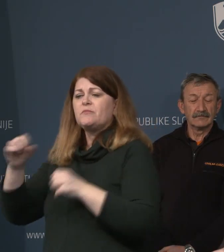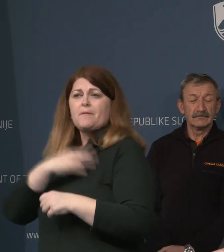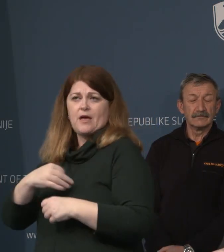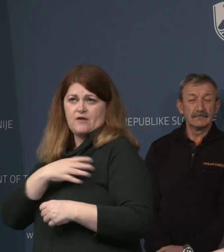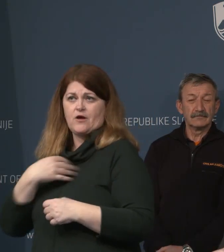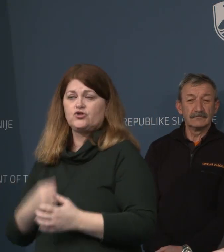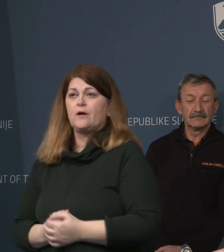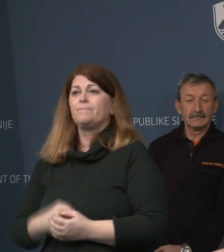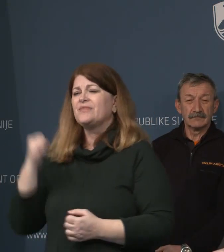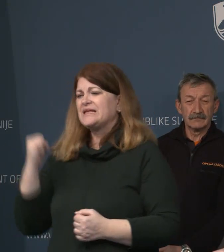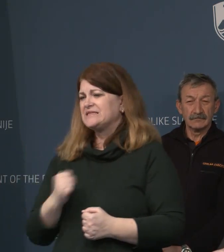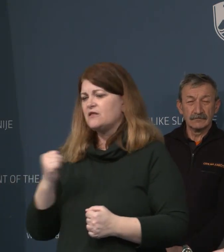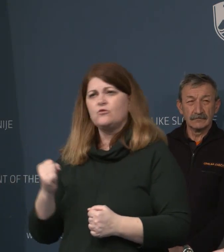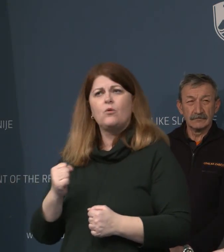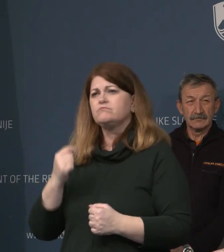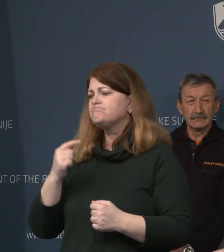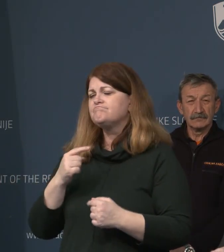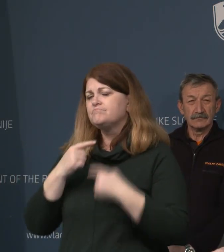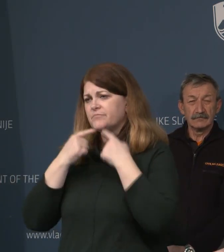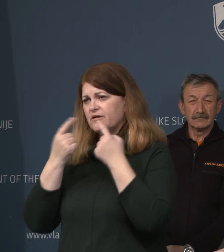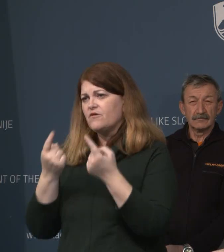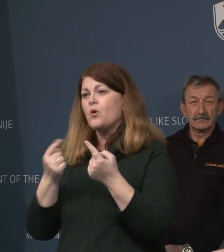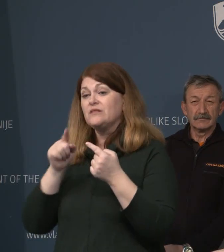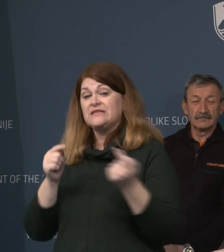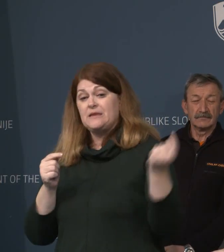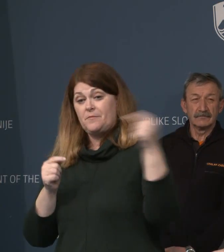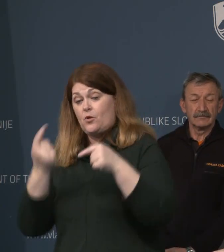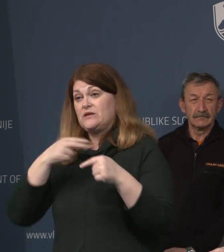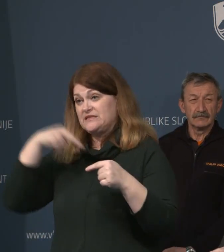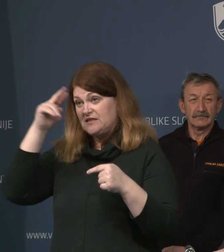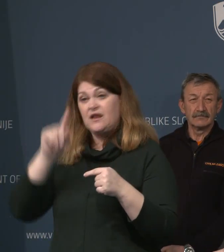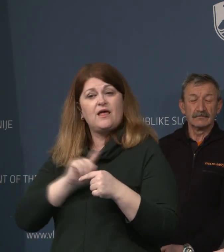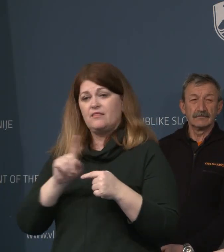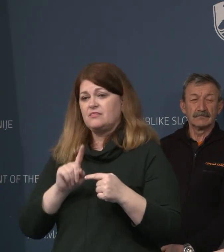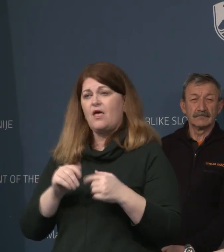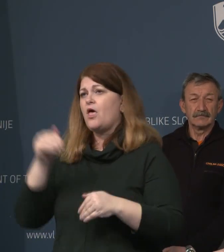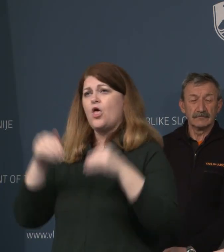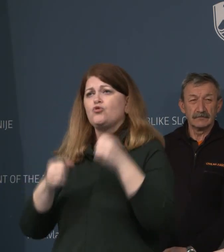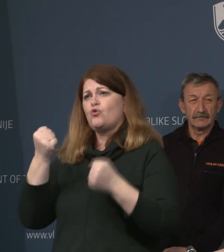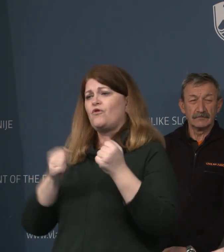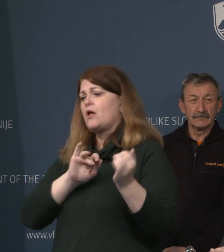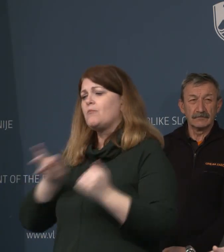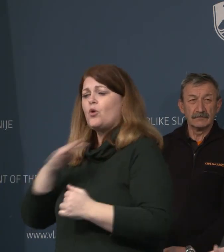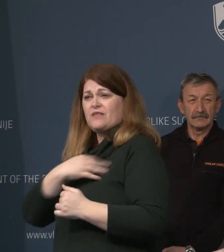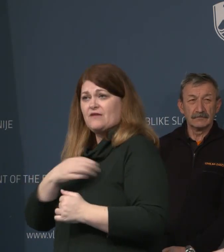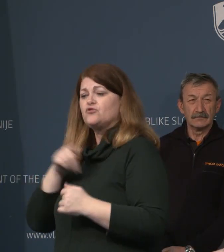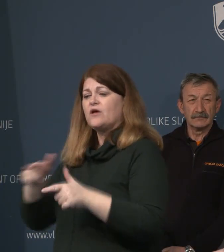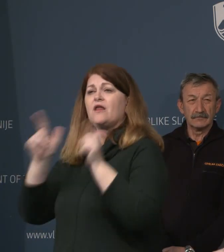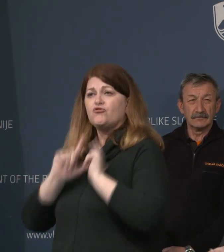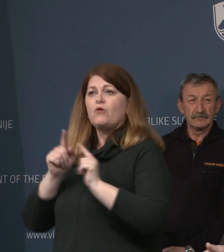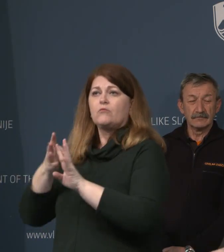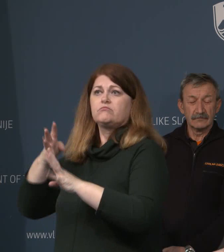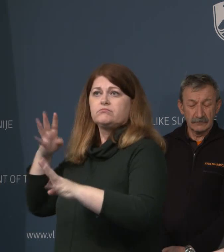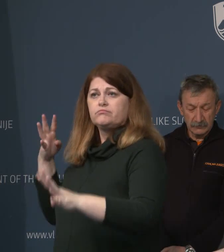seveda odsvetujemo vsem, da naj, ki prihajajo iz Italije, da naj ne gredo s tovornjaki proti Hrvaški, ker jih čaka to